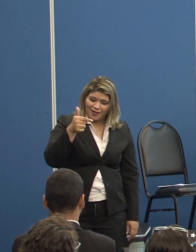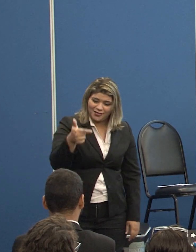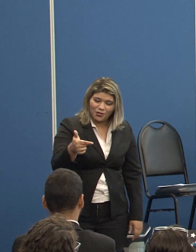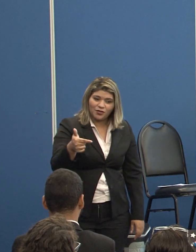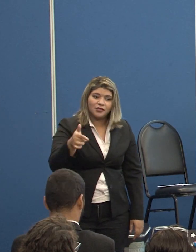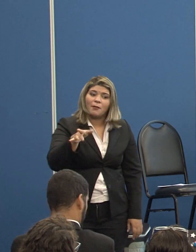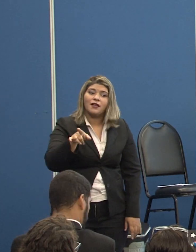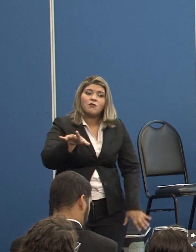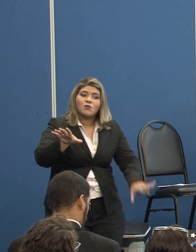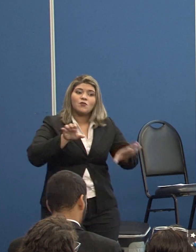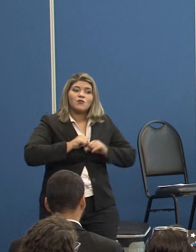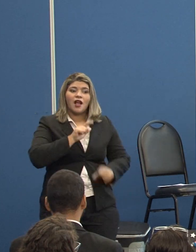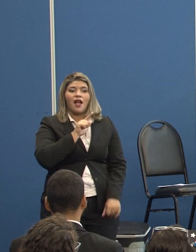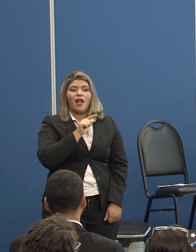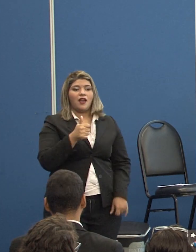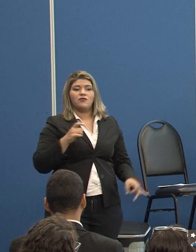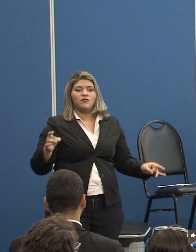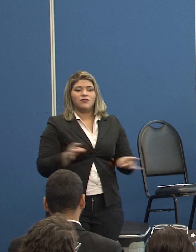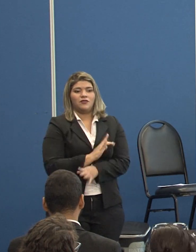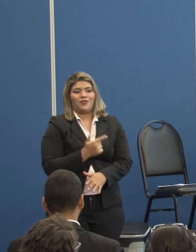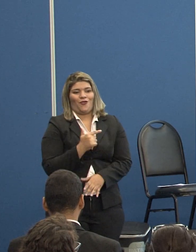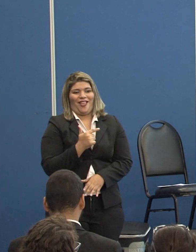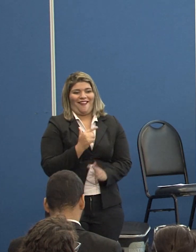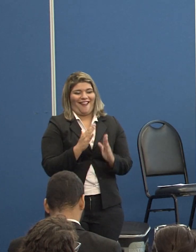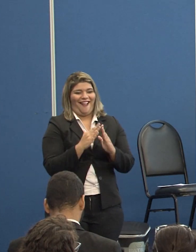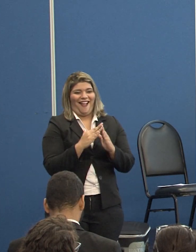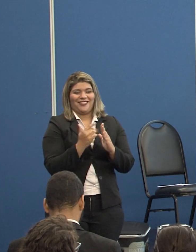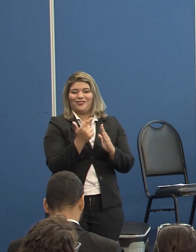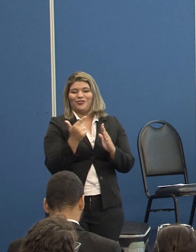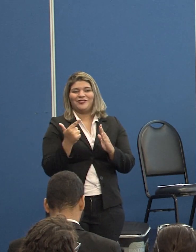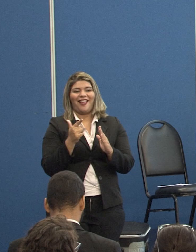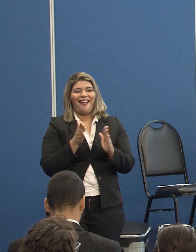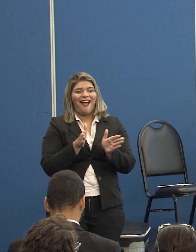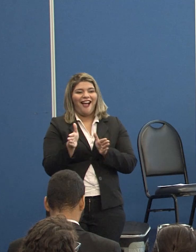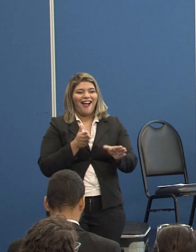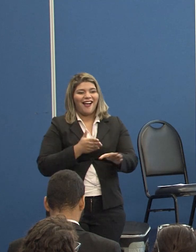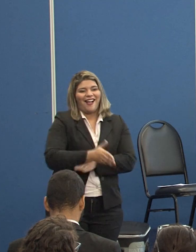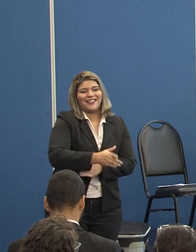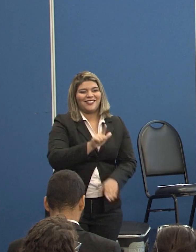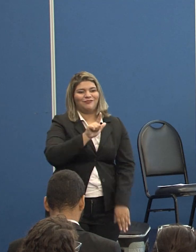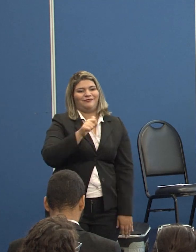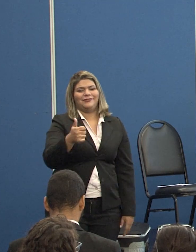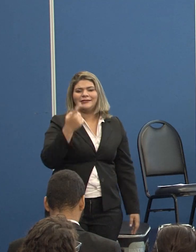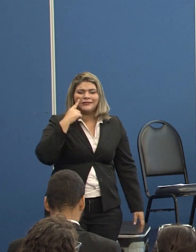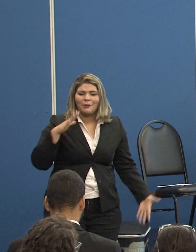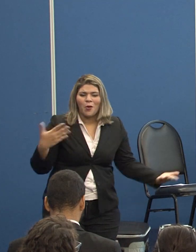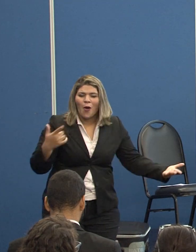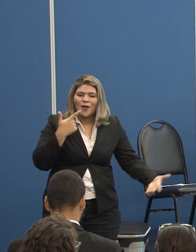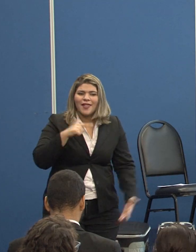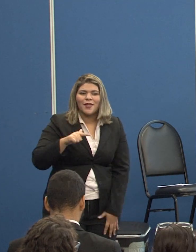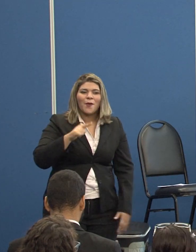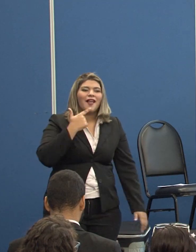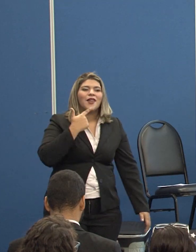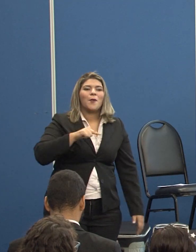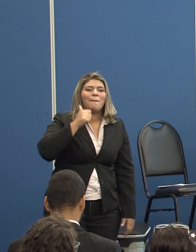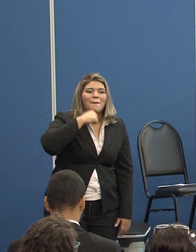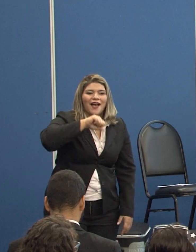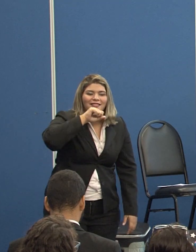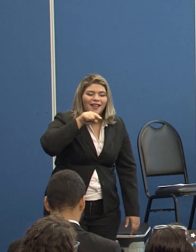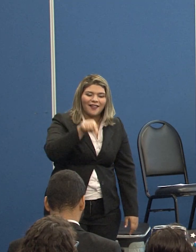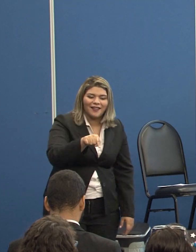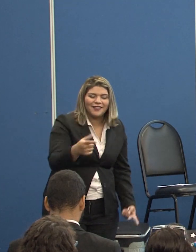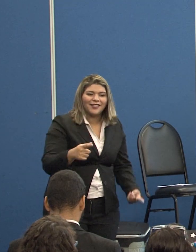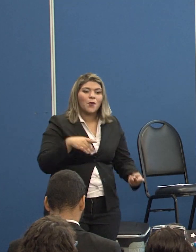que esse aluno não teve nem em casa, né? A gente não sabe nem qual é a L1, qual é a língua materna, qual é a língua